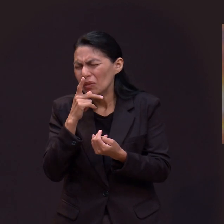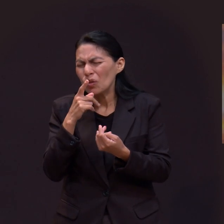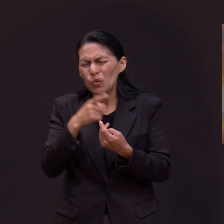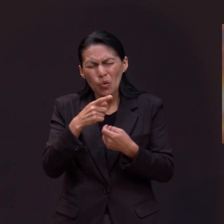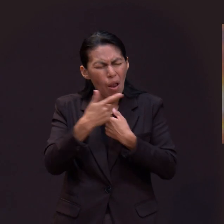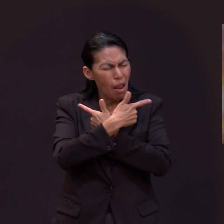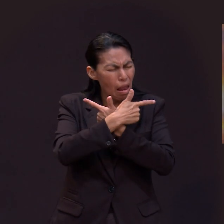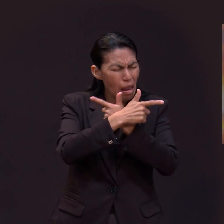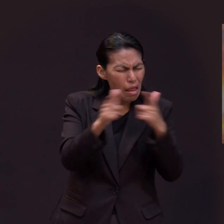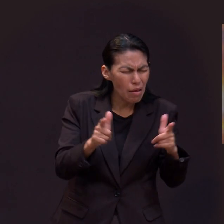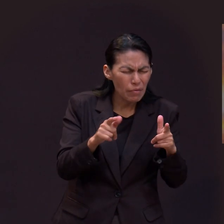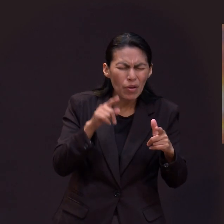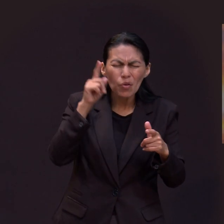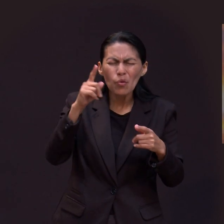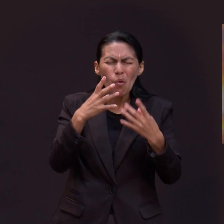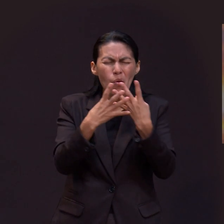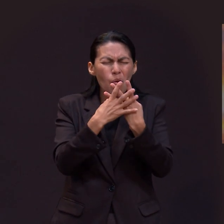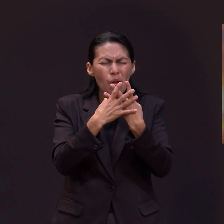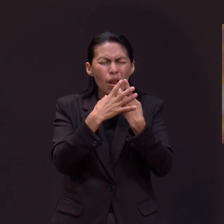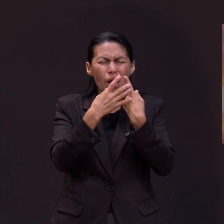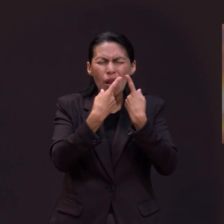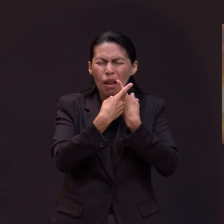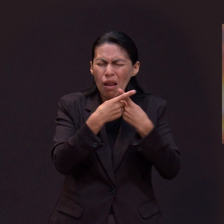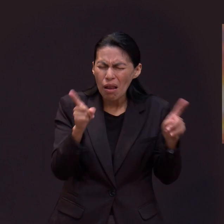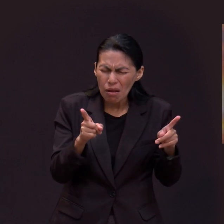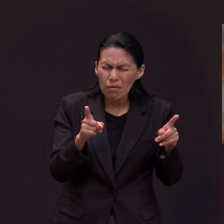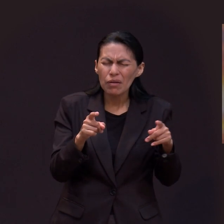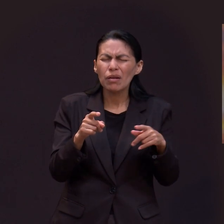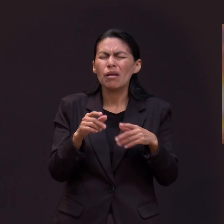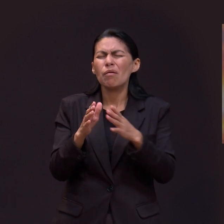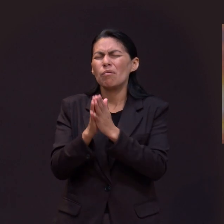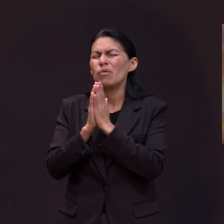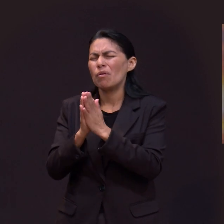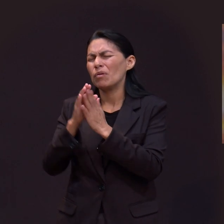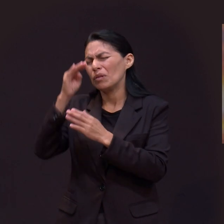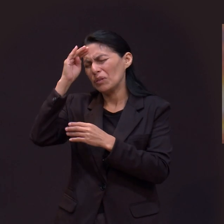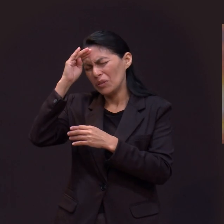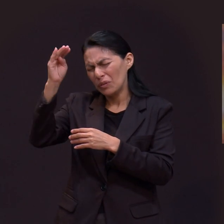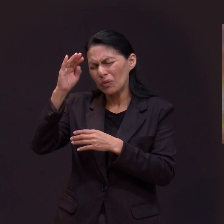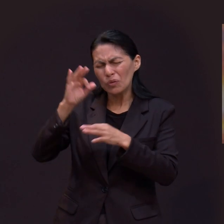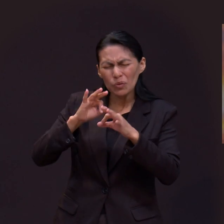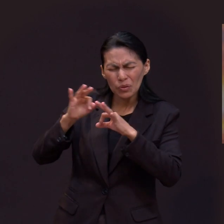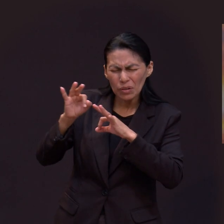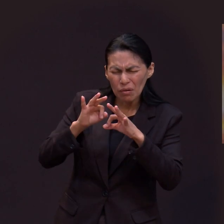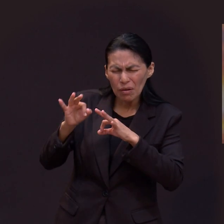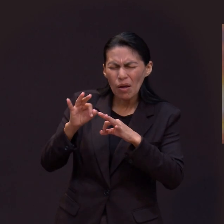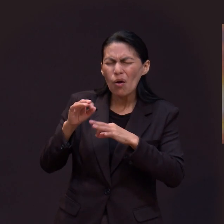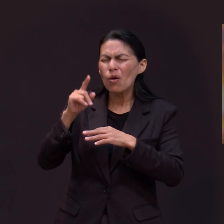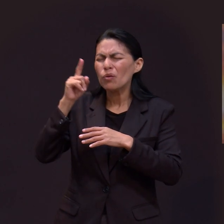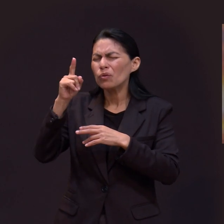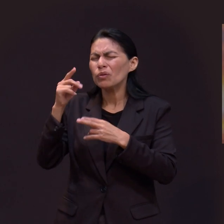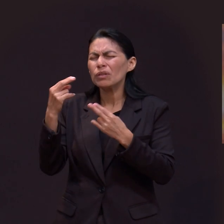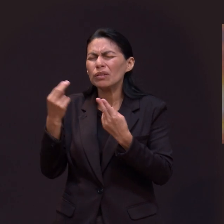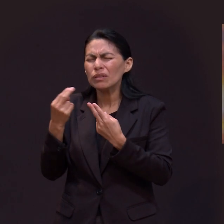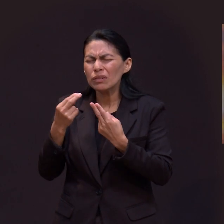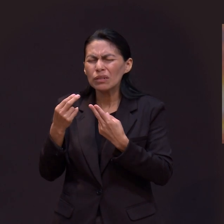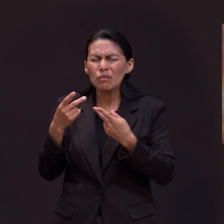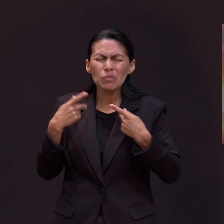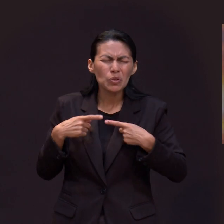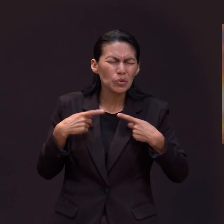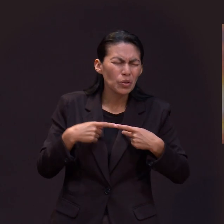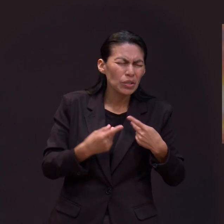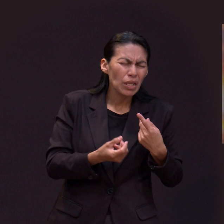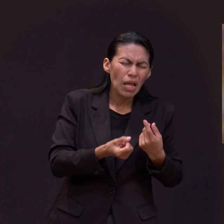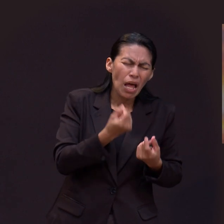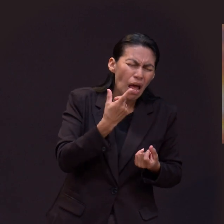señor tú abres prisiones dios santo bendice a aquellos que necesitan trabajo que necesitan un compañero de